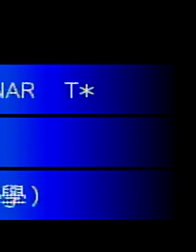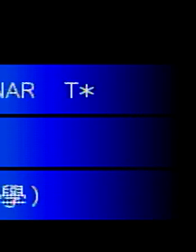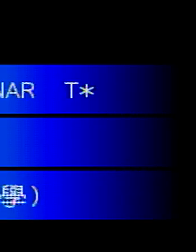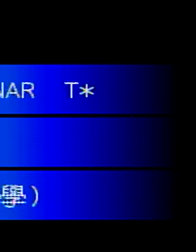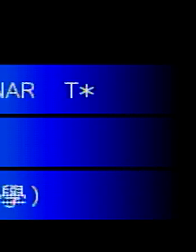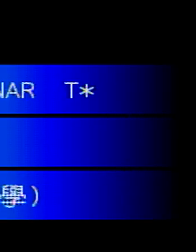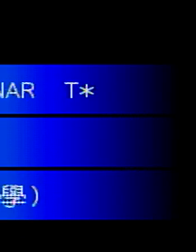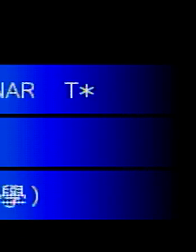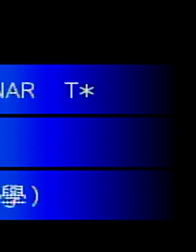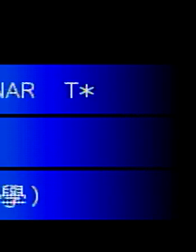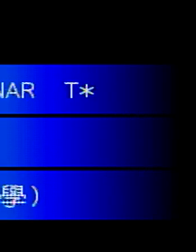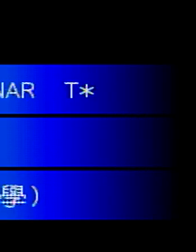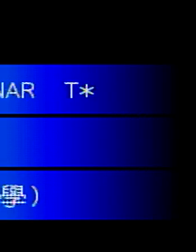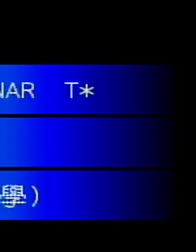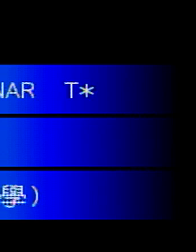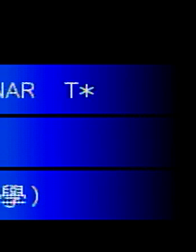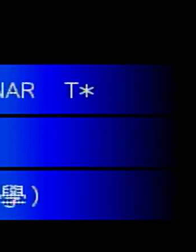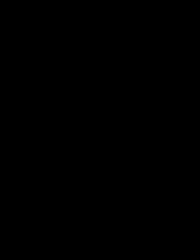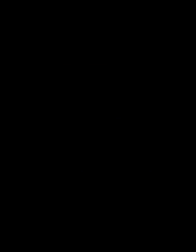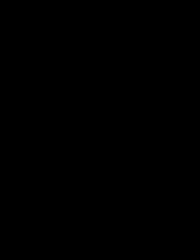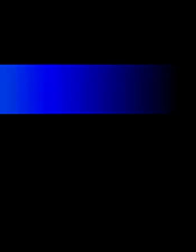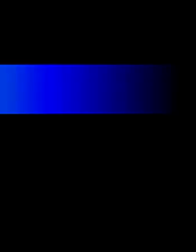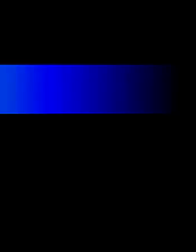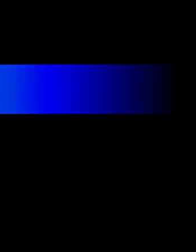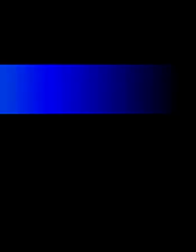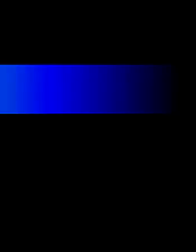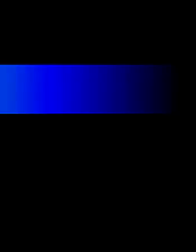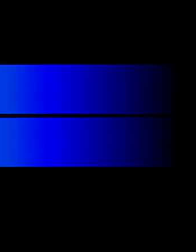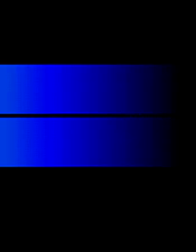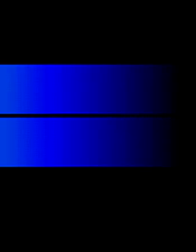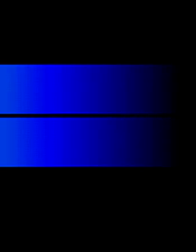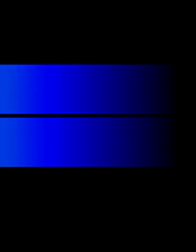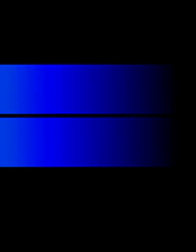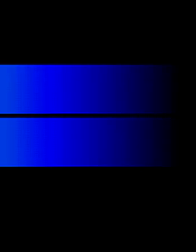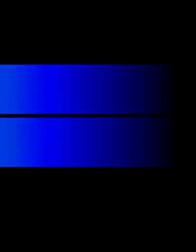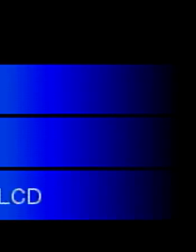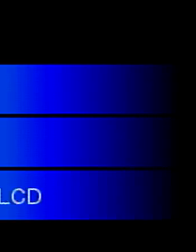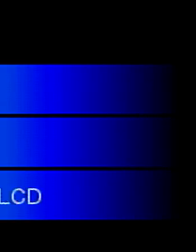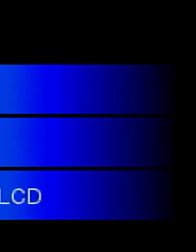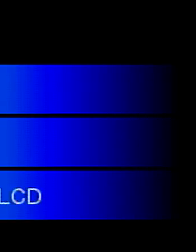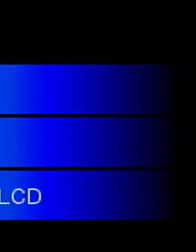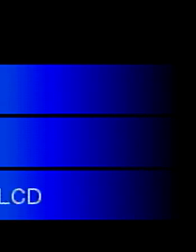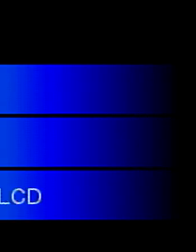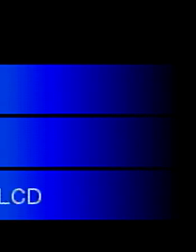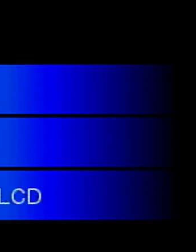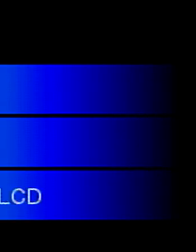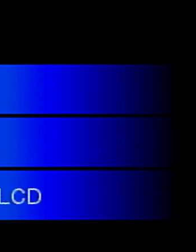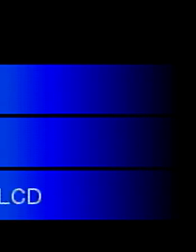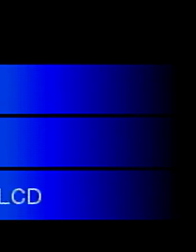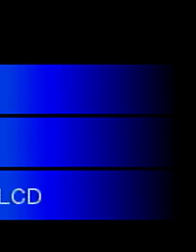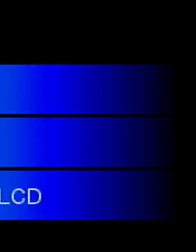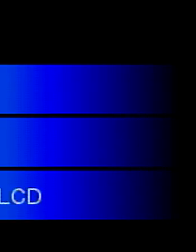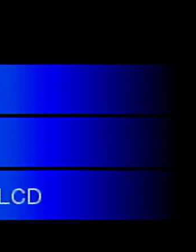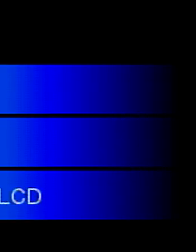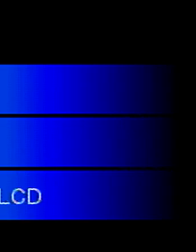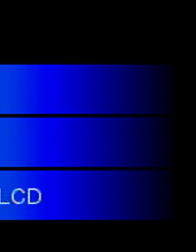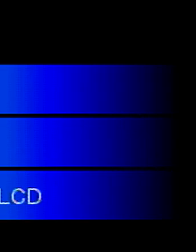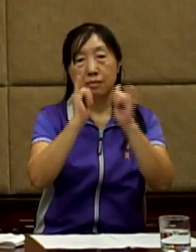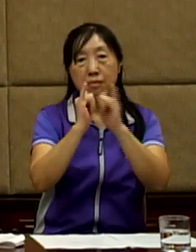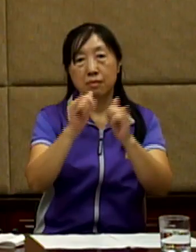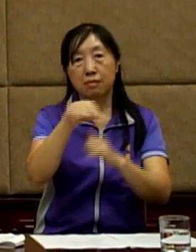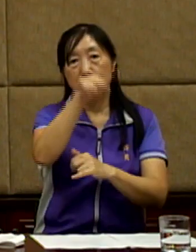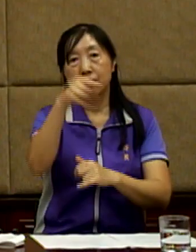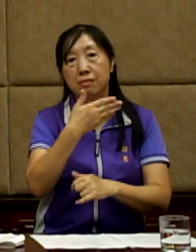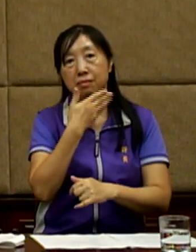案都有不同，但是最起码就是说我们会考量的就是产业的竞争跟那个消费者的权益，这个